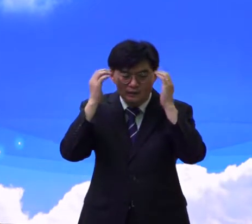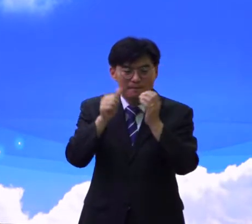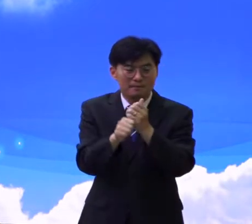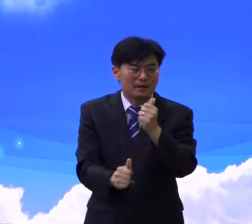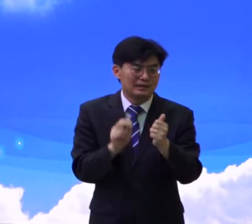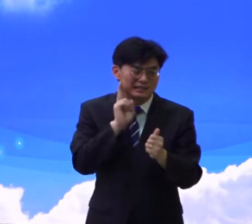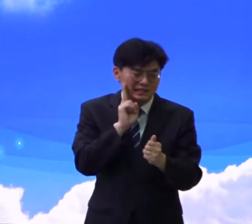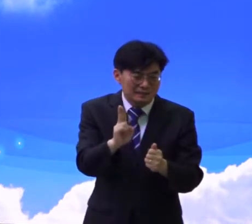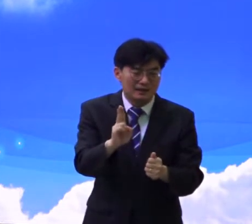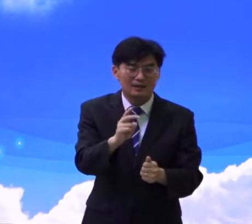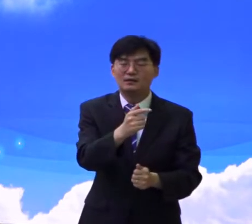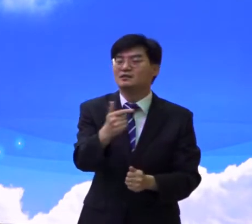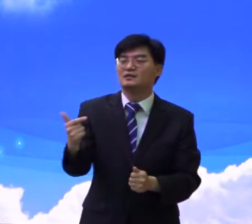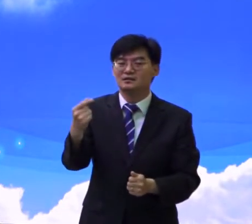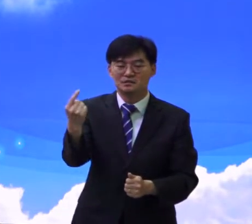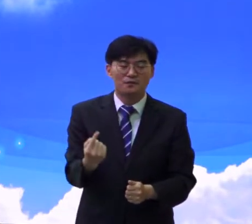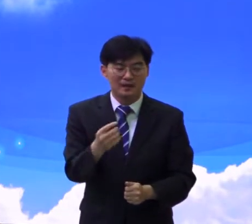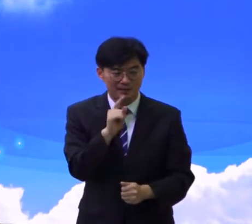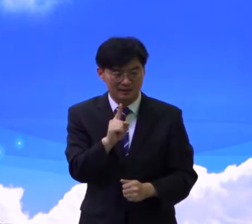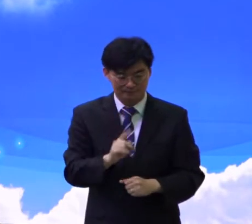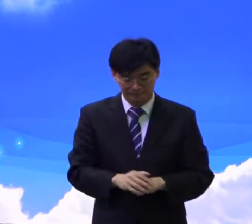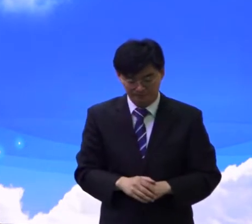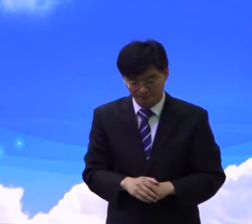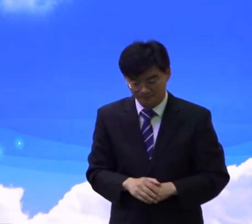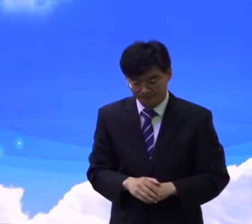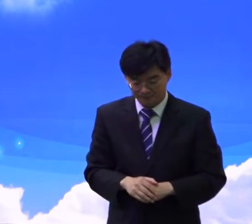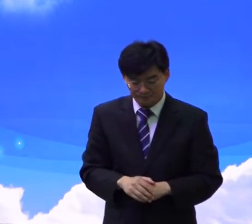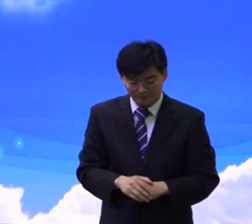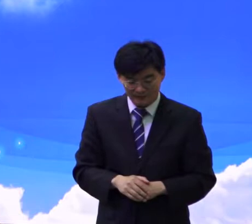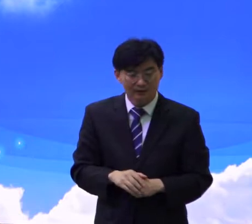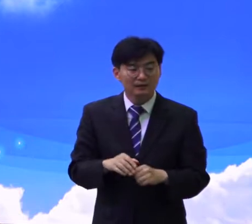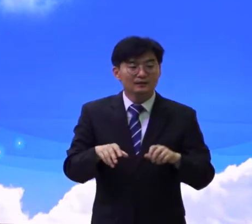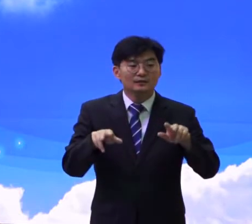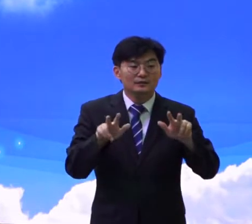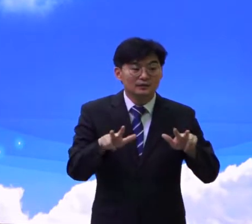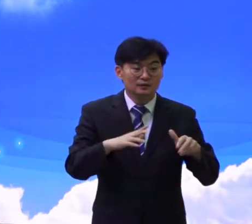됩니다. 그런 고난까지 예레미야는 당하게 됩니다.